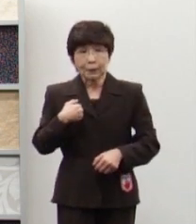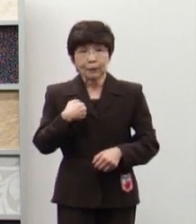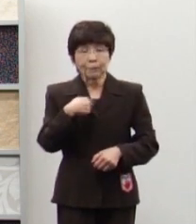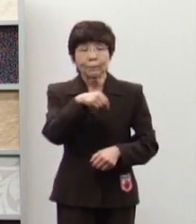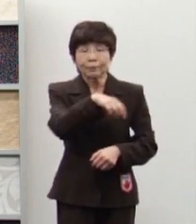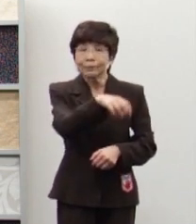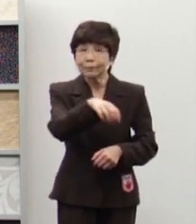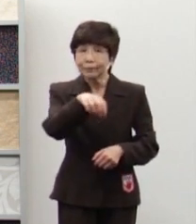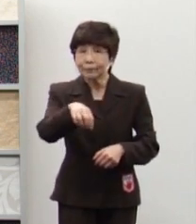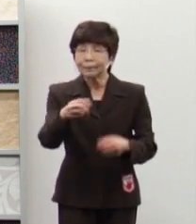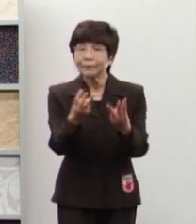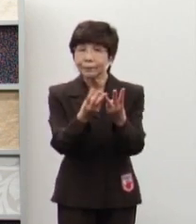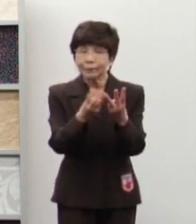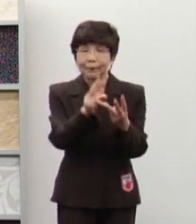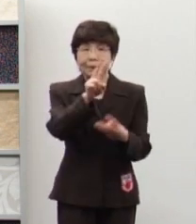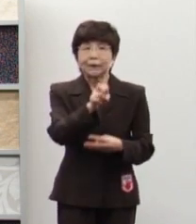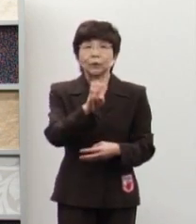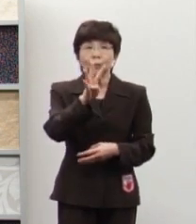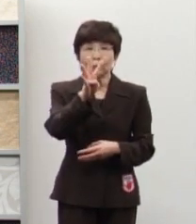提供いたします。